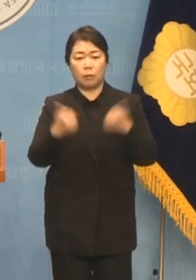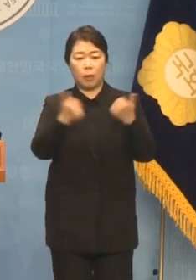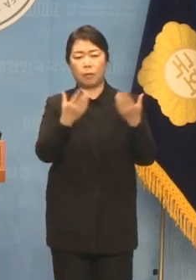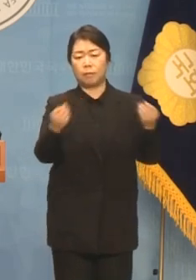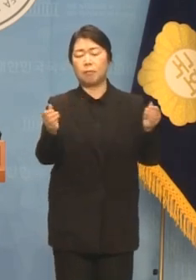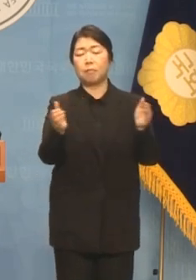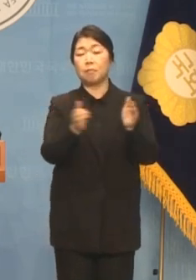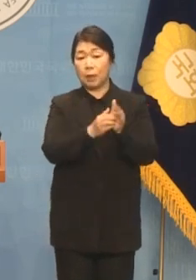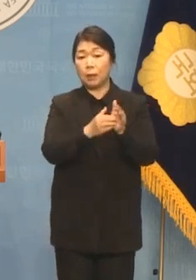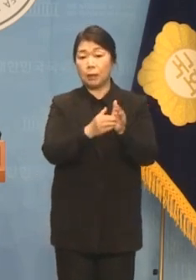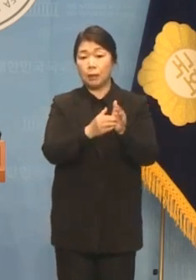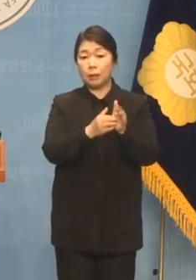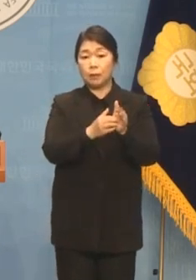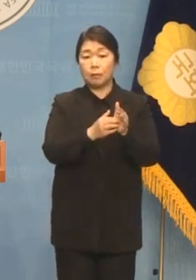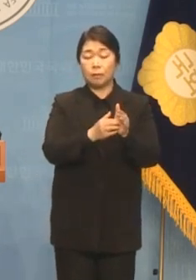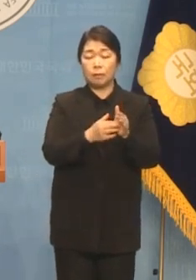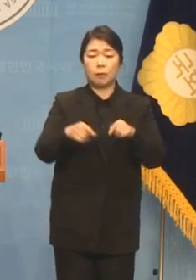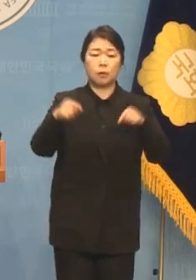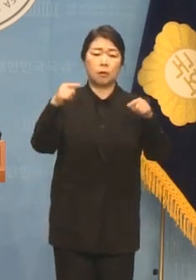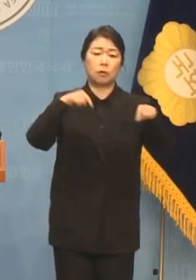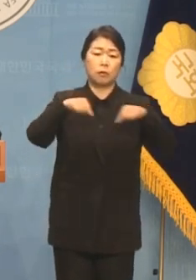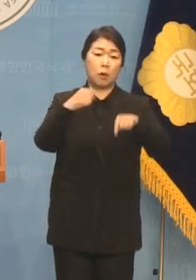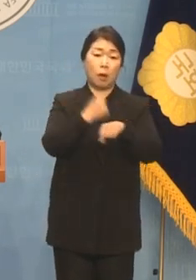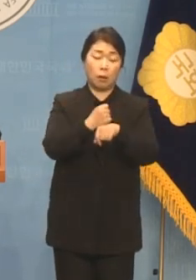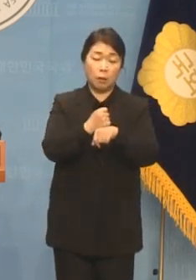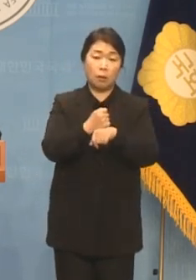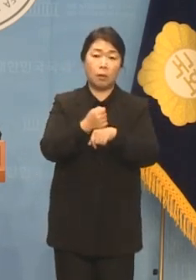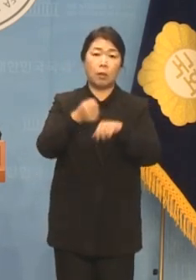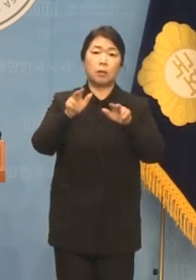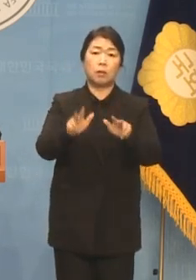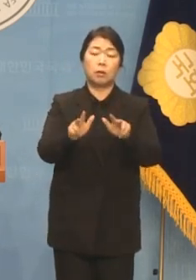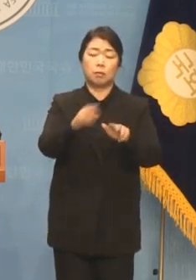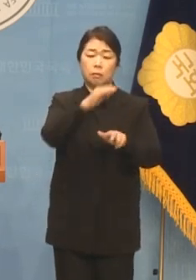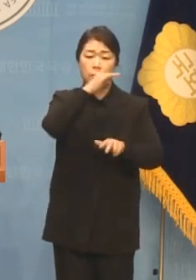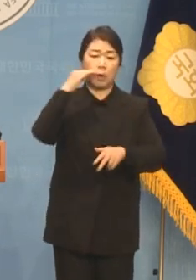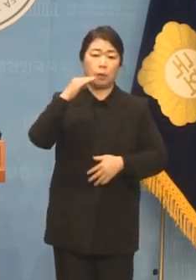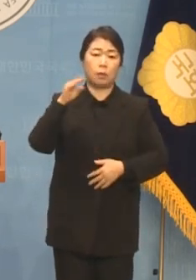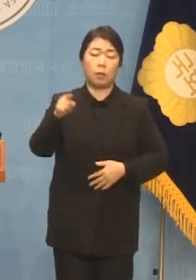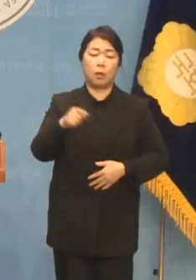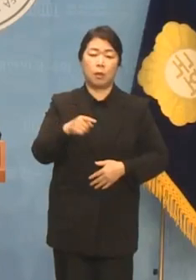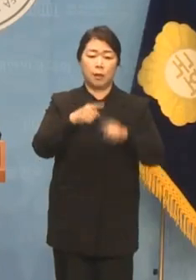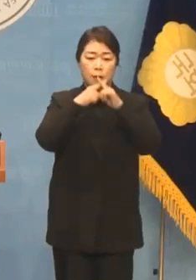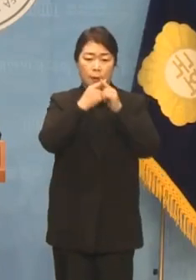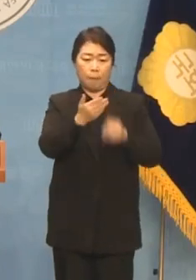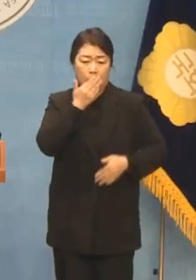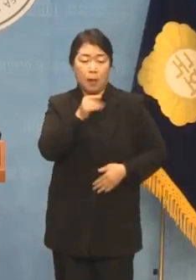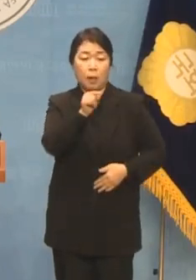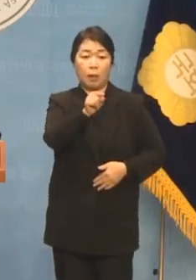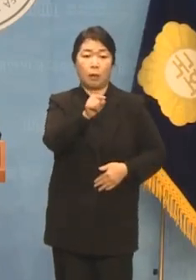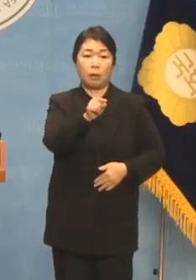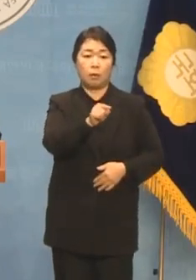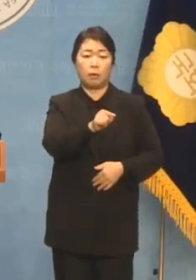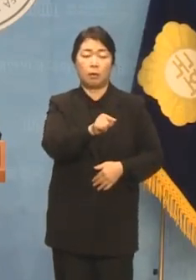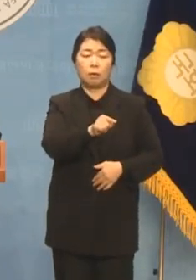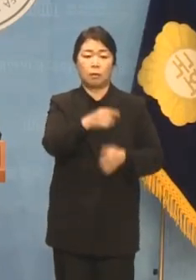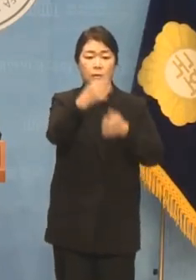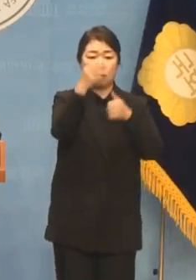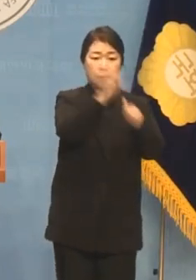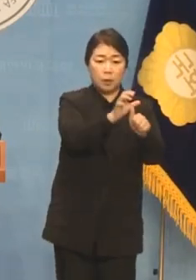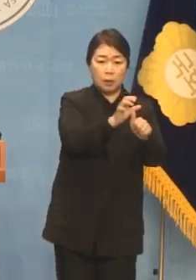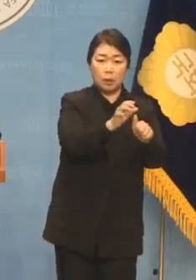종료시키며 파행 운영을 하더니 이젠 제대로 입틀막하며 나섰기